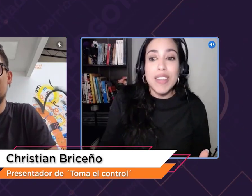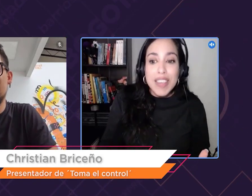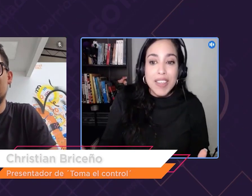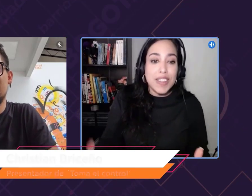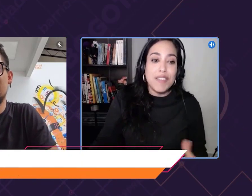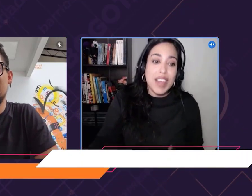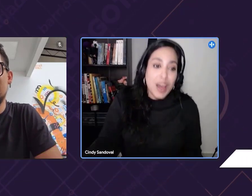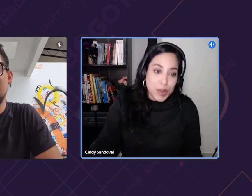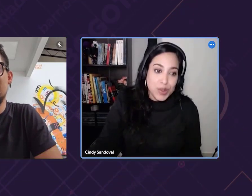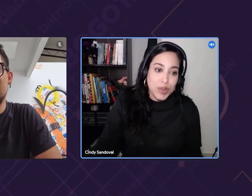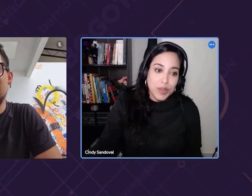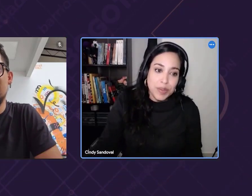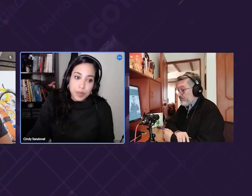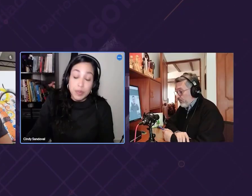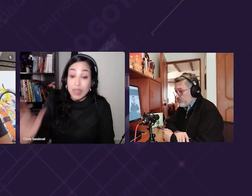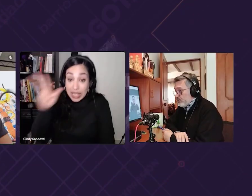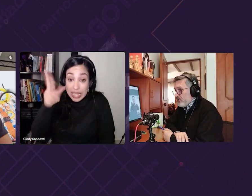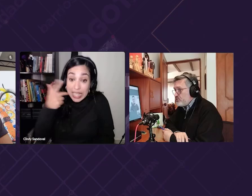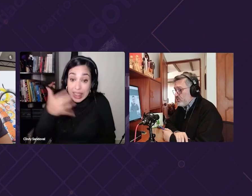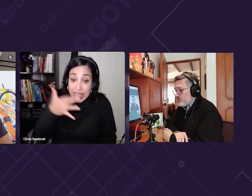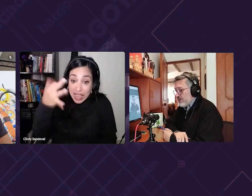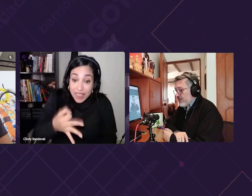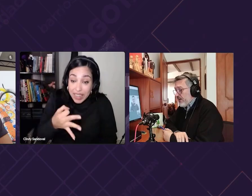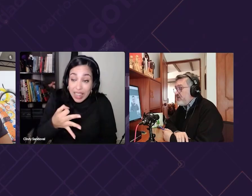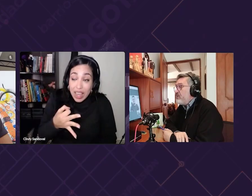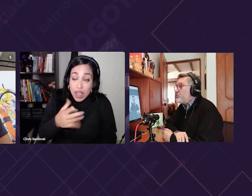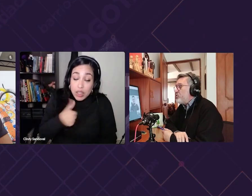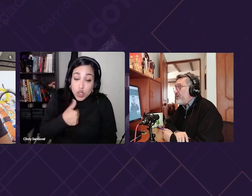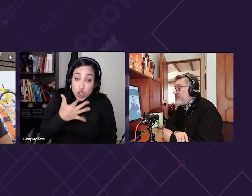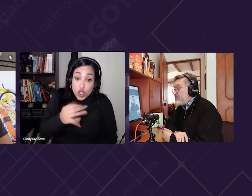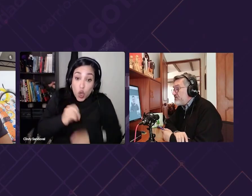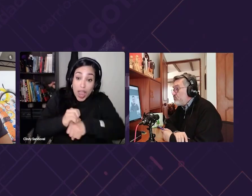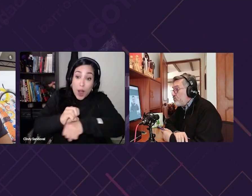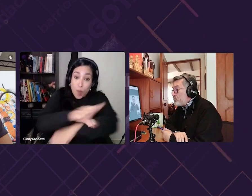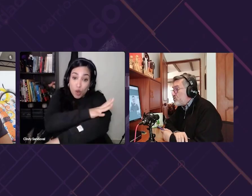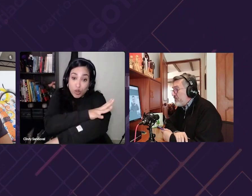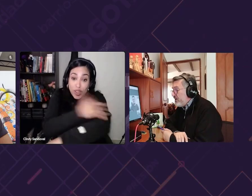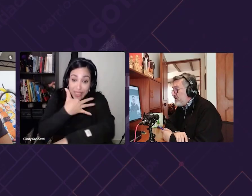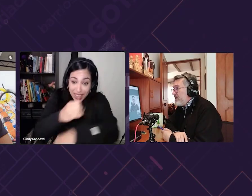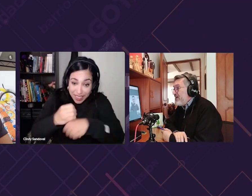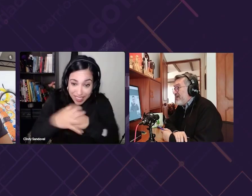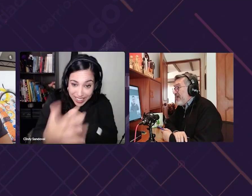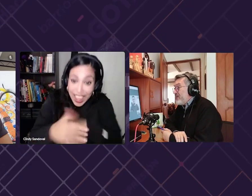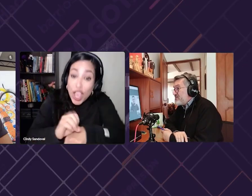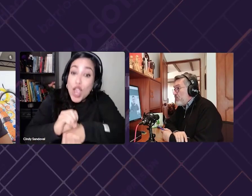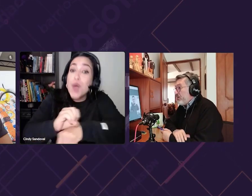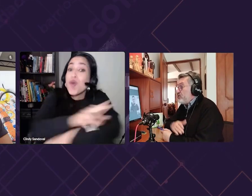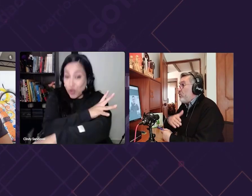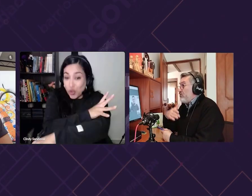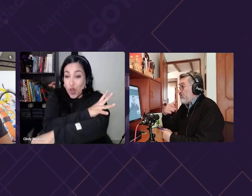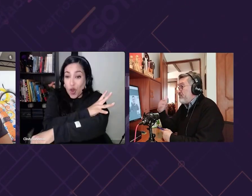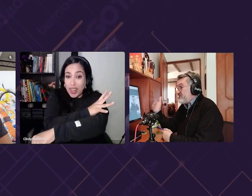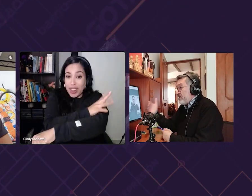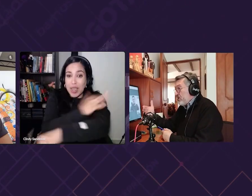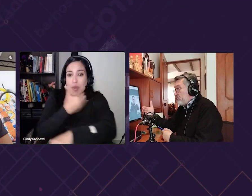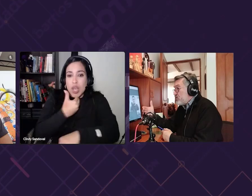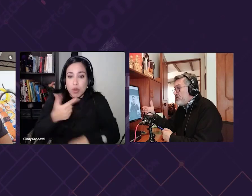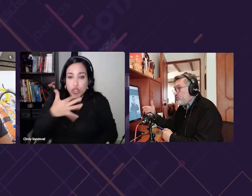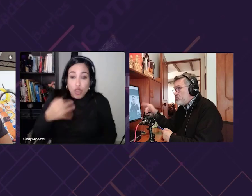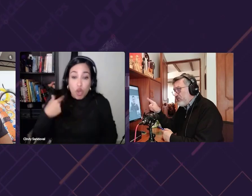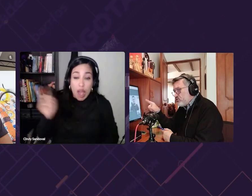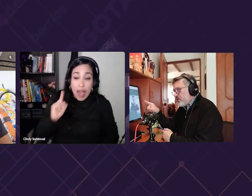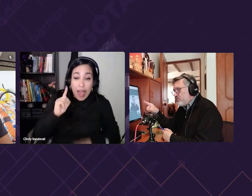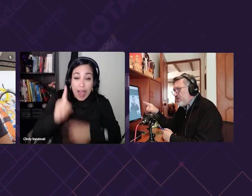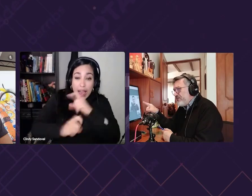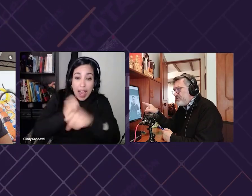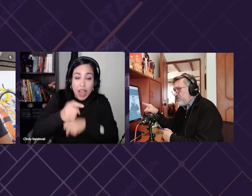sordo, se sienten identificados. Por supuesto, y a mí me emociona además mucho saber que en este momento, cuando han pasado ya los